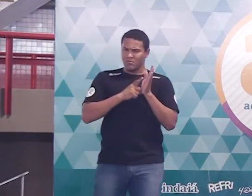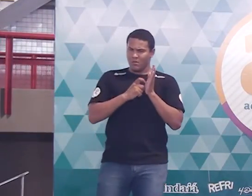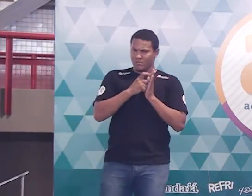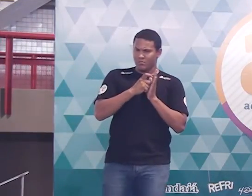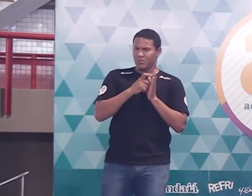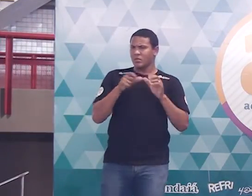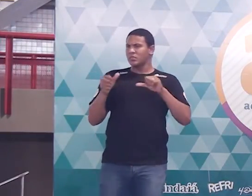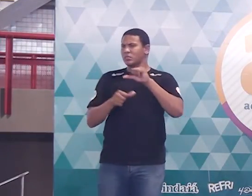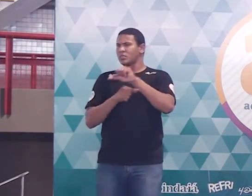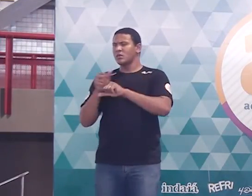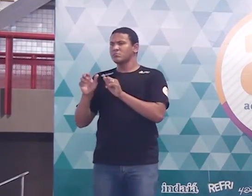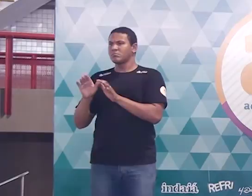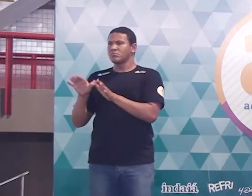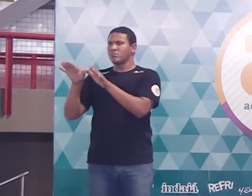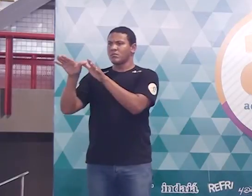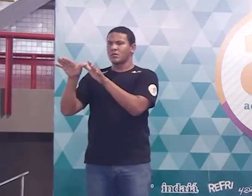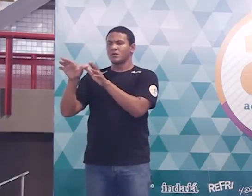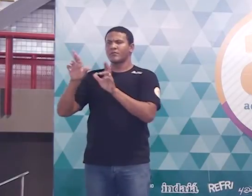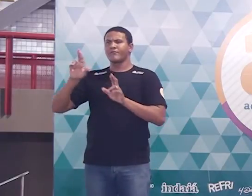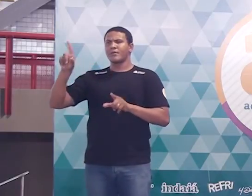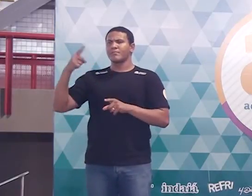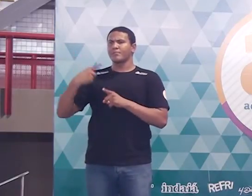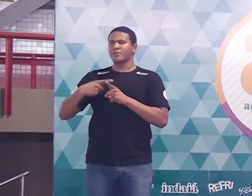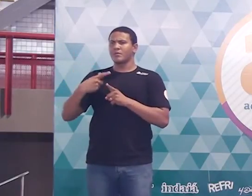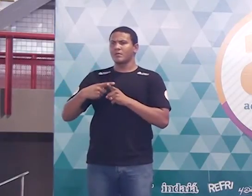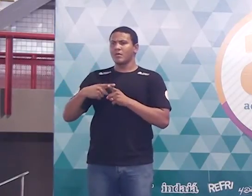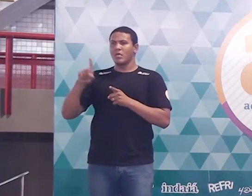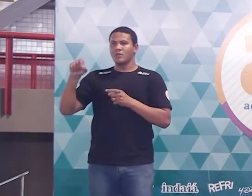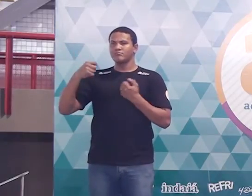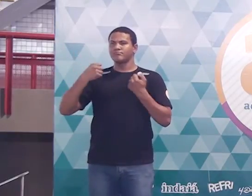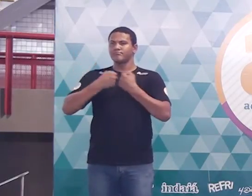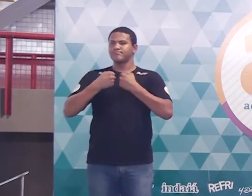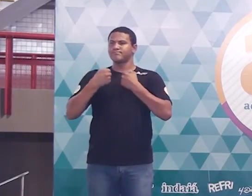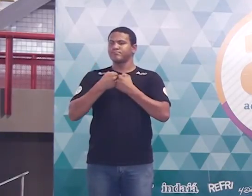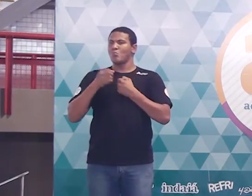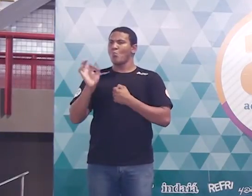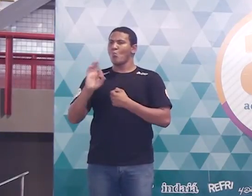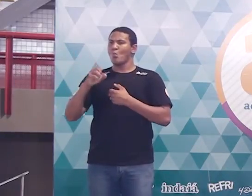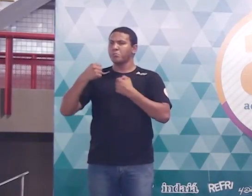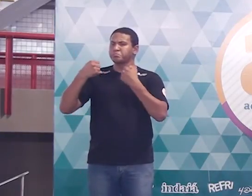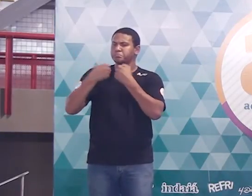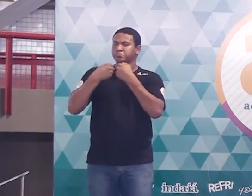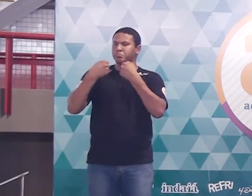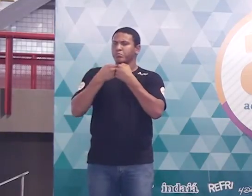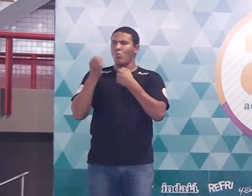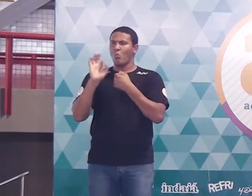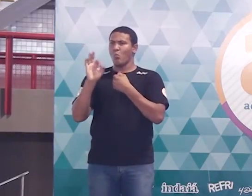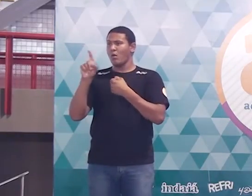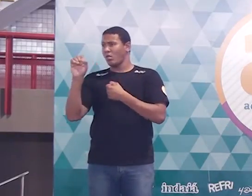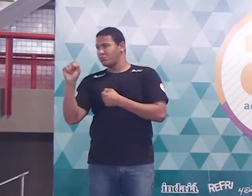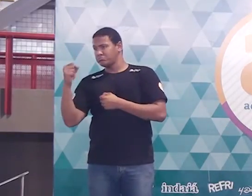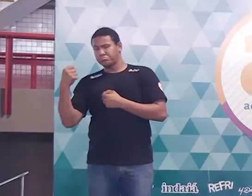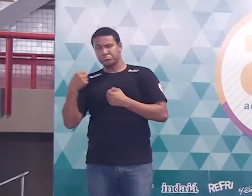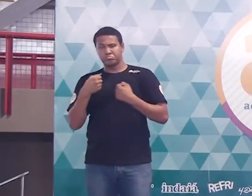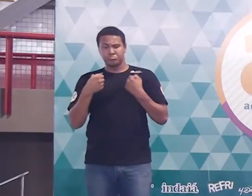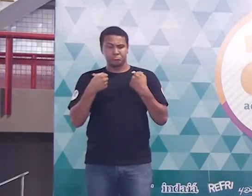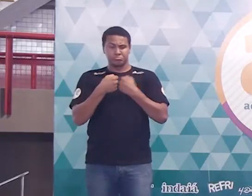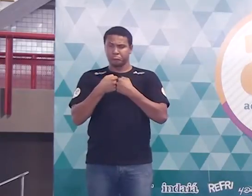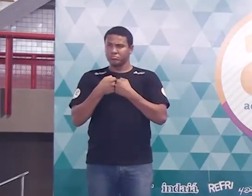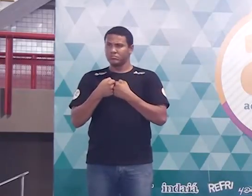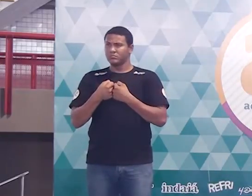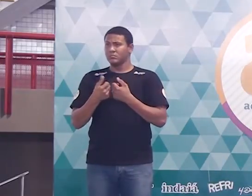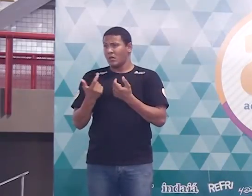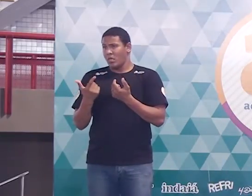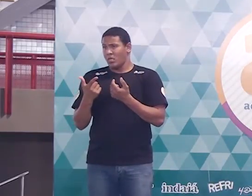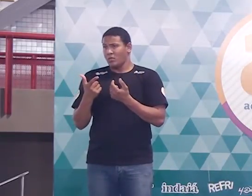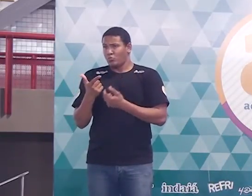características diferentes? Elas não competem. Como elas não competem entre si, nós vamos ter como